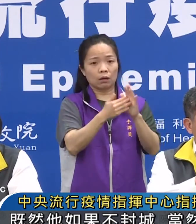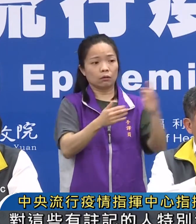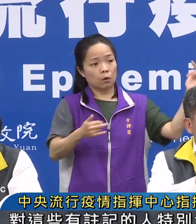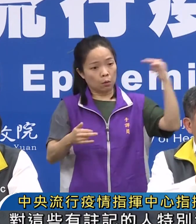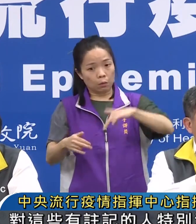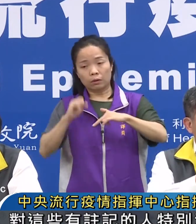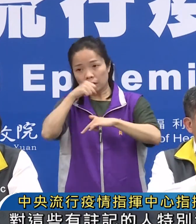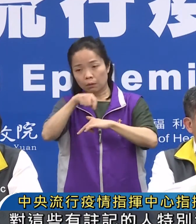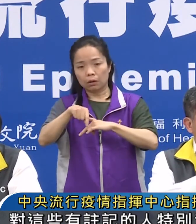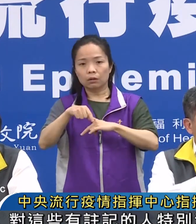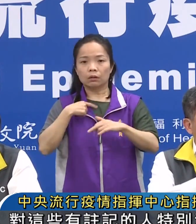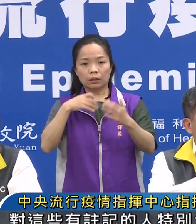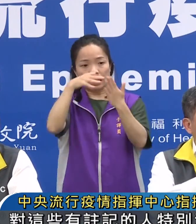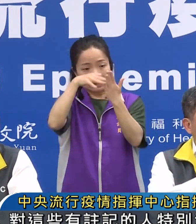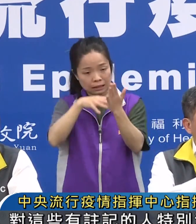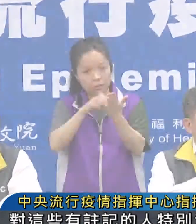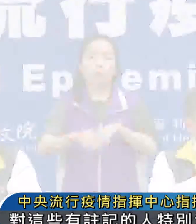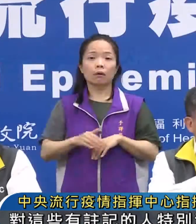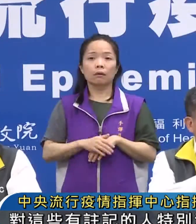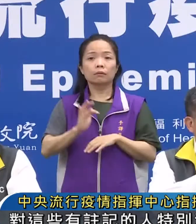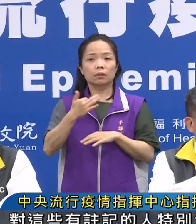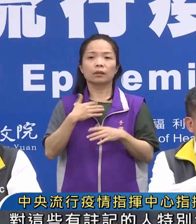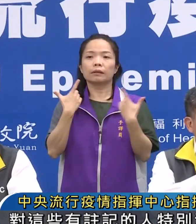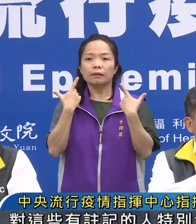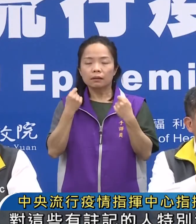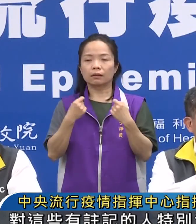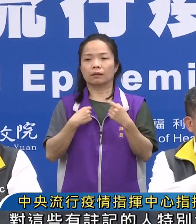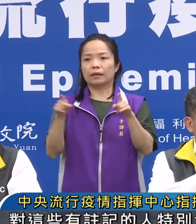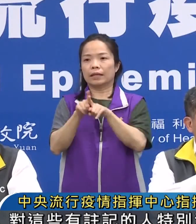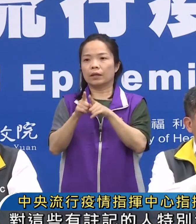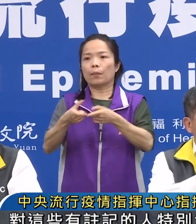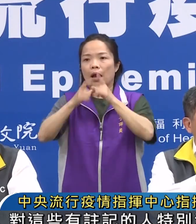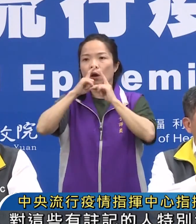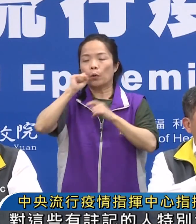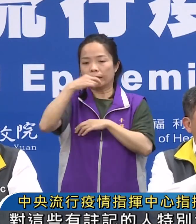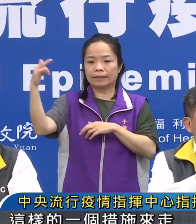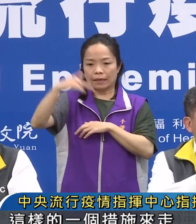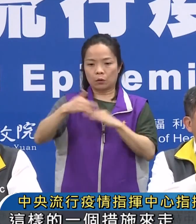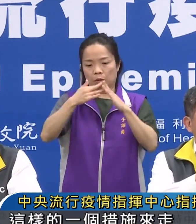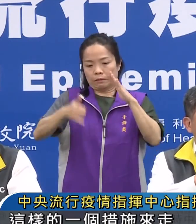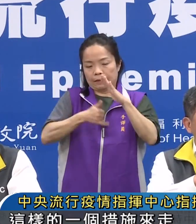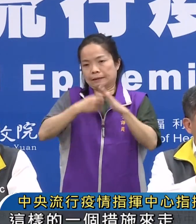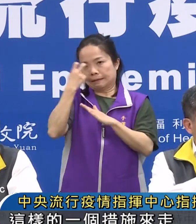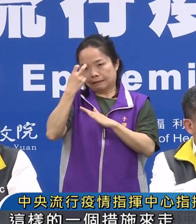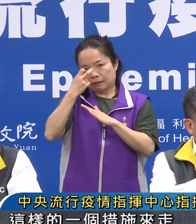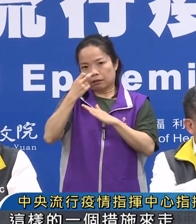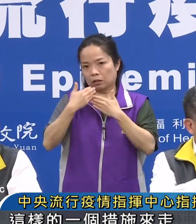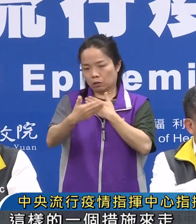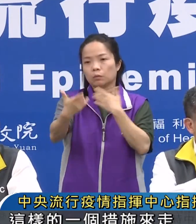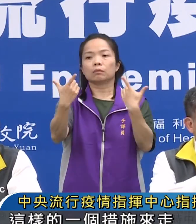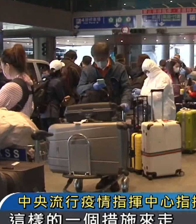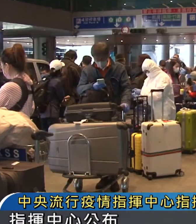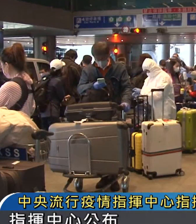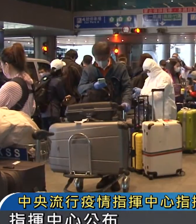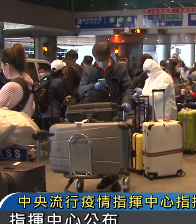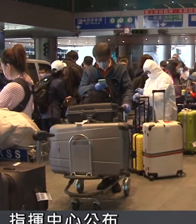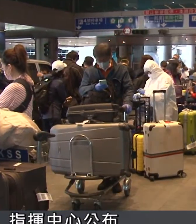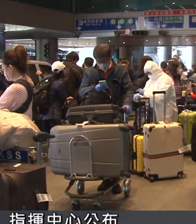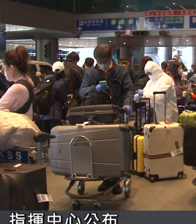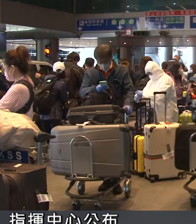这些有住记的人特别注意，会照着哈一般回国居家检疫，好这样的一个措施来走。 指挥中心公布，